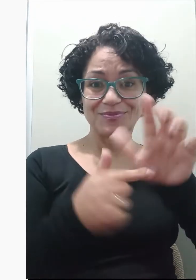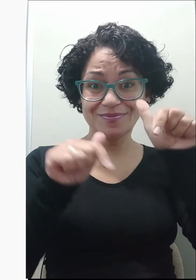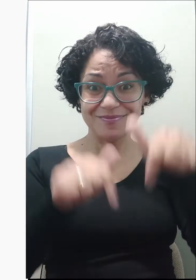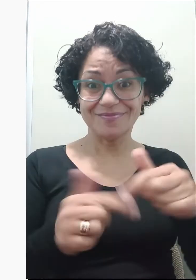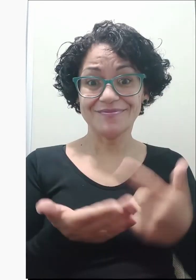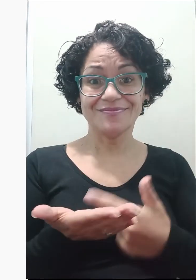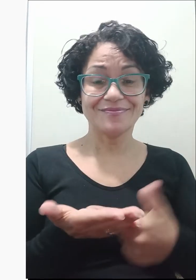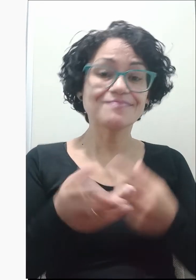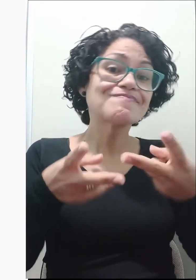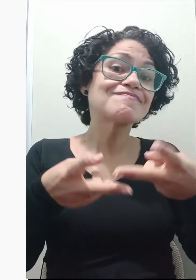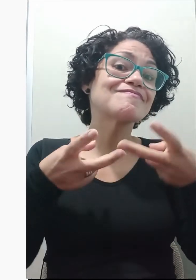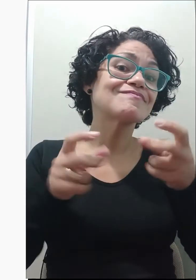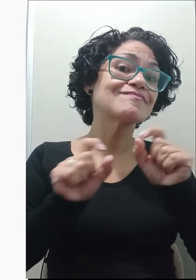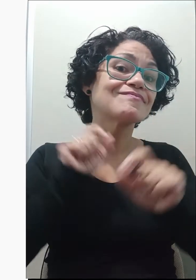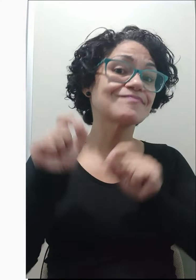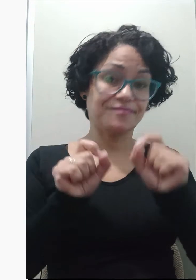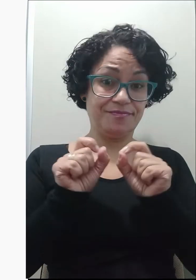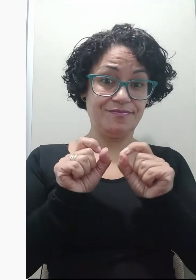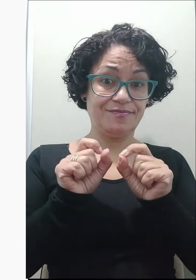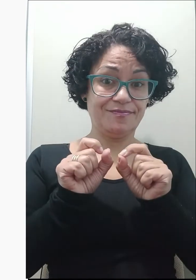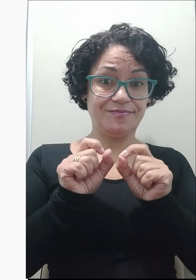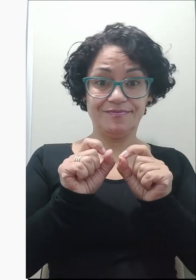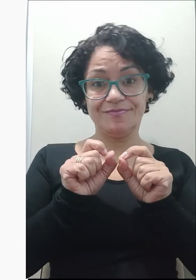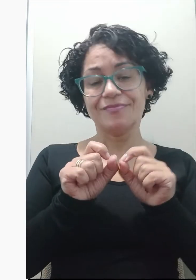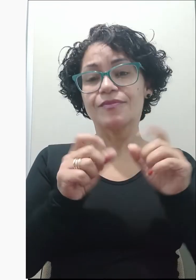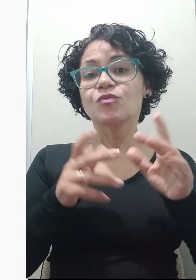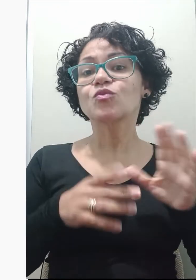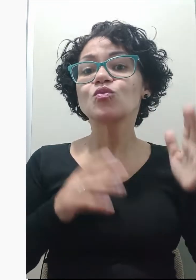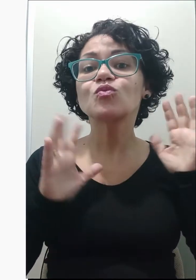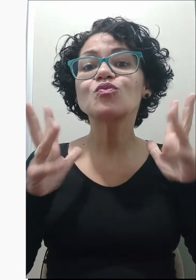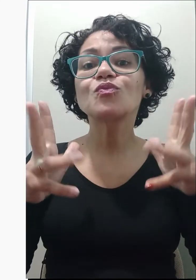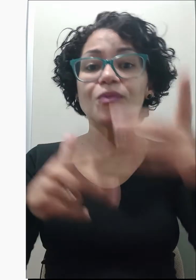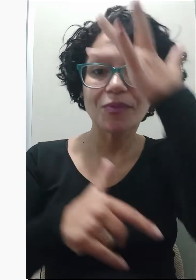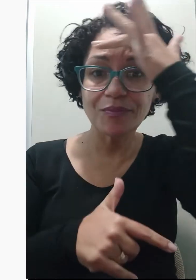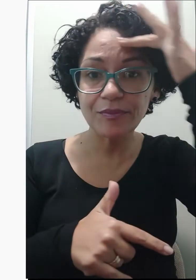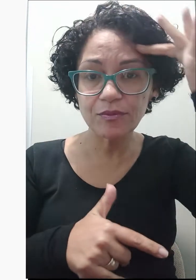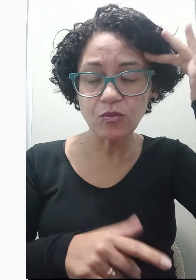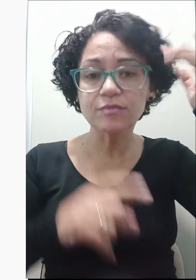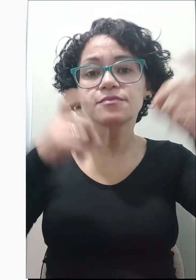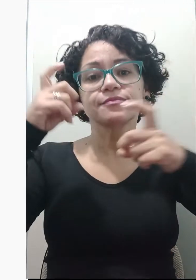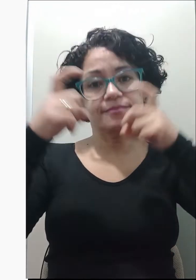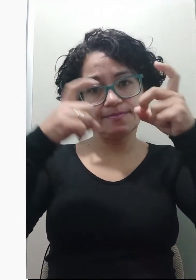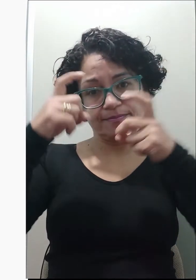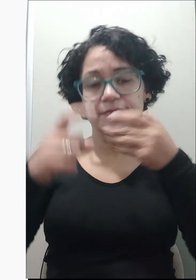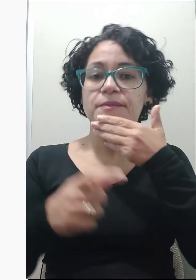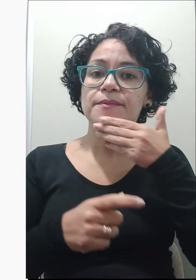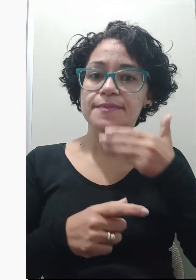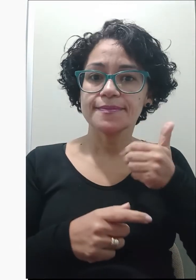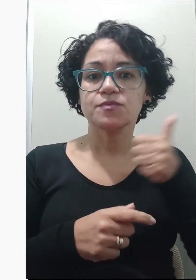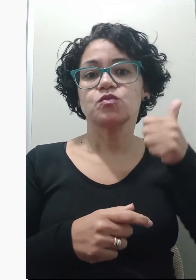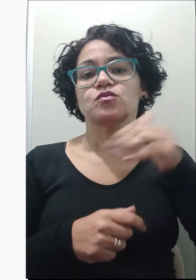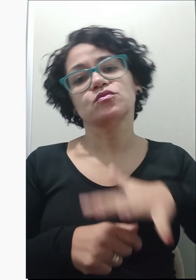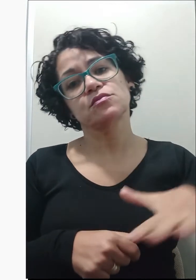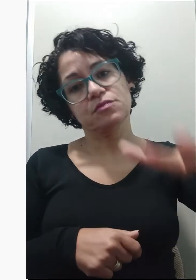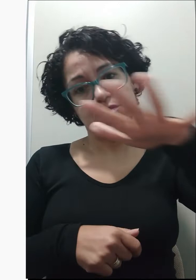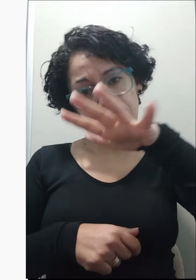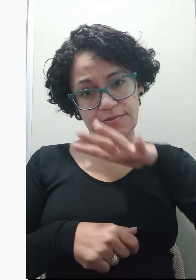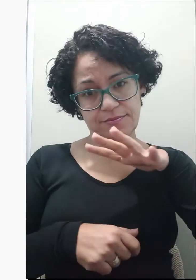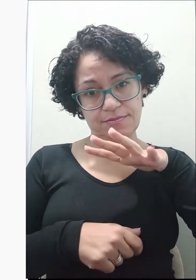apresentada, percebe-se que é unânime a preocupação com a melhoria desse